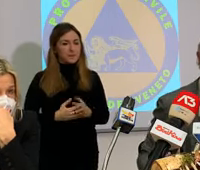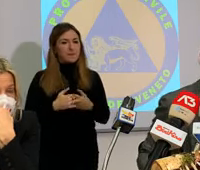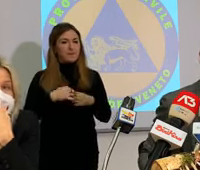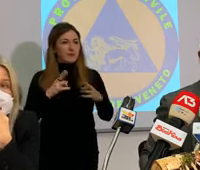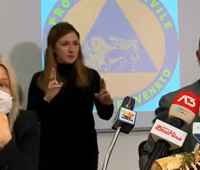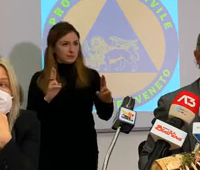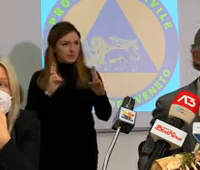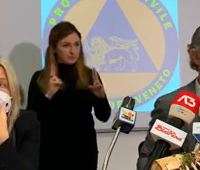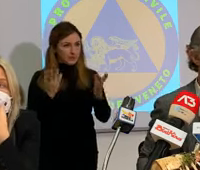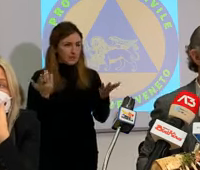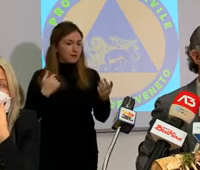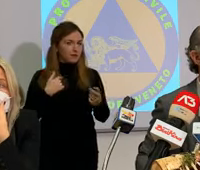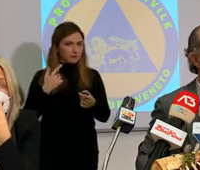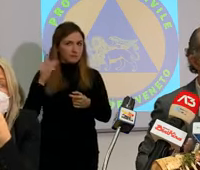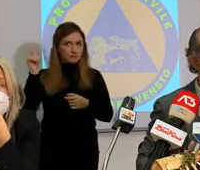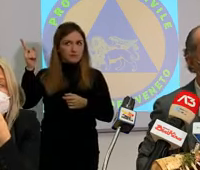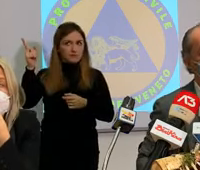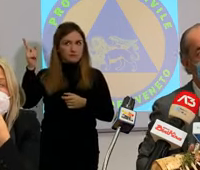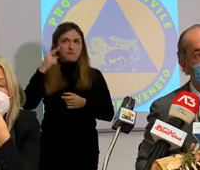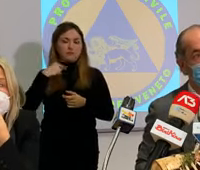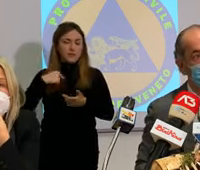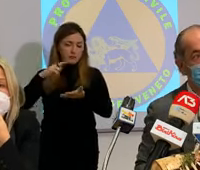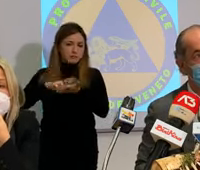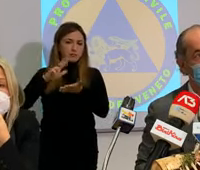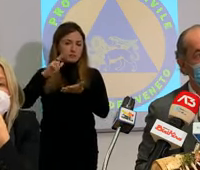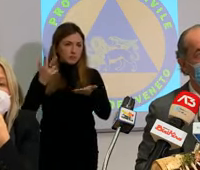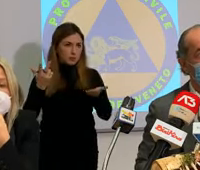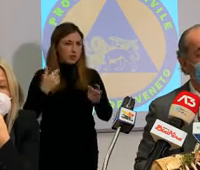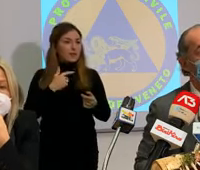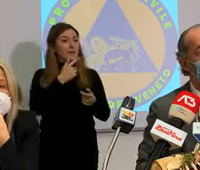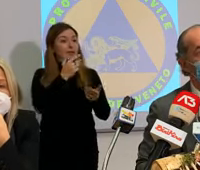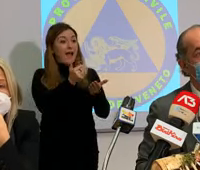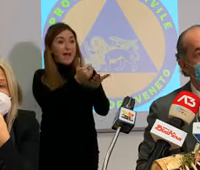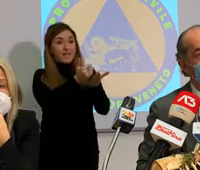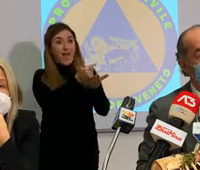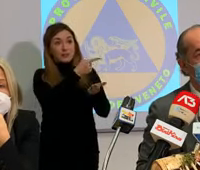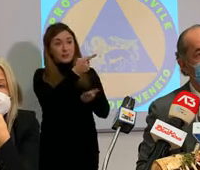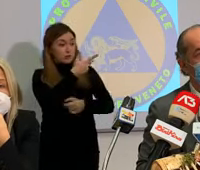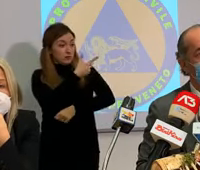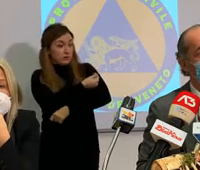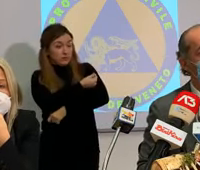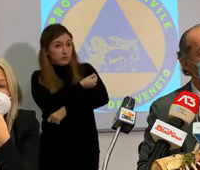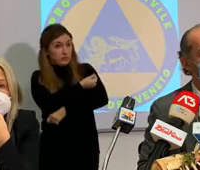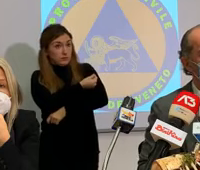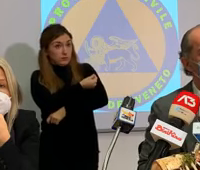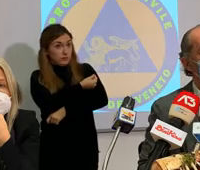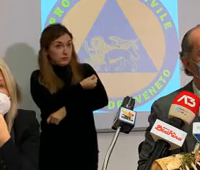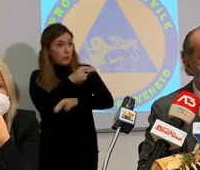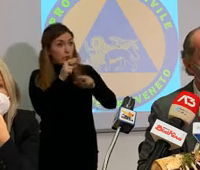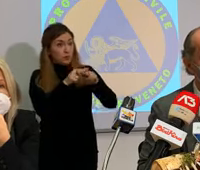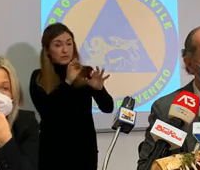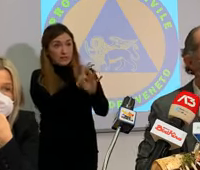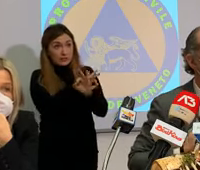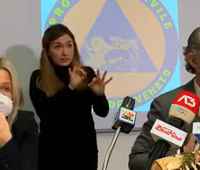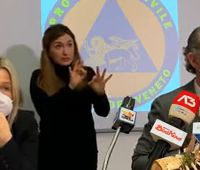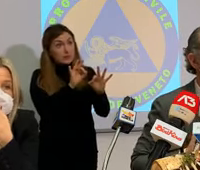mi hanno garantito che lo faranno che il risparmio di dosi non diciamo utilizzate venga